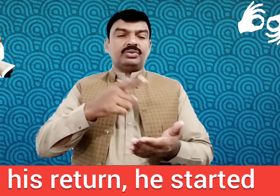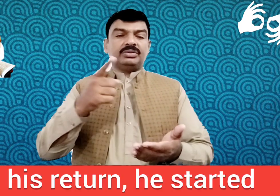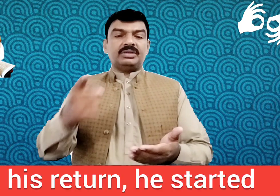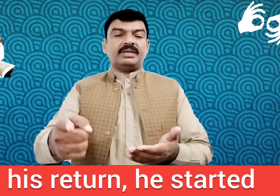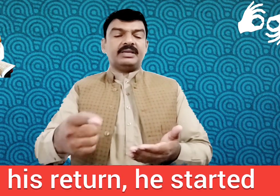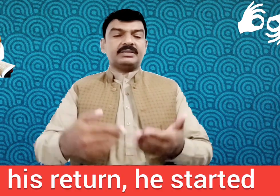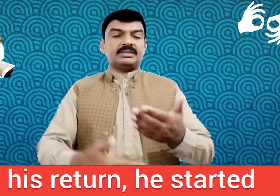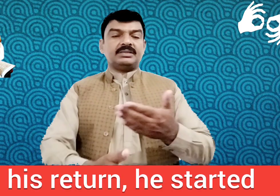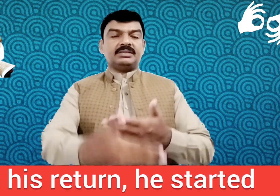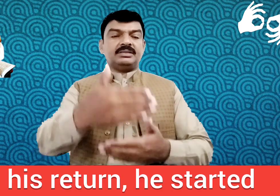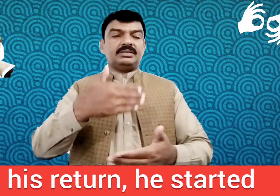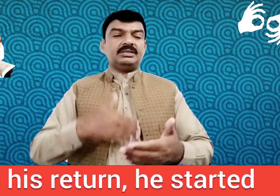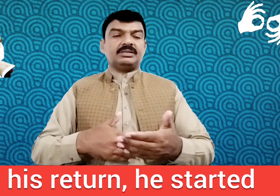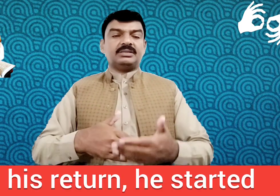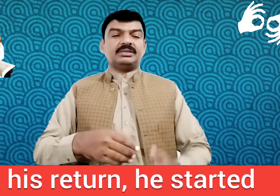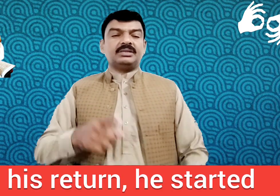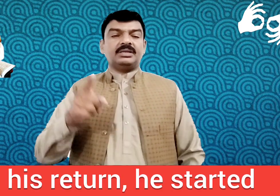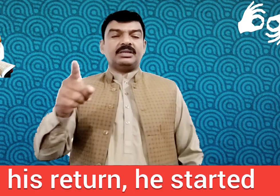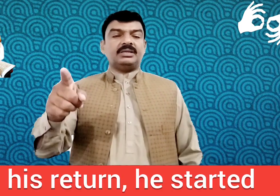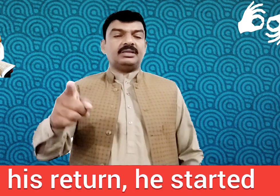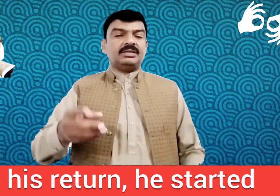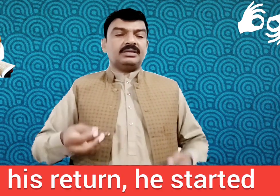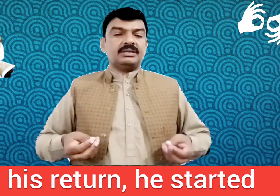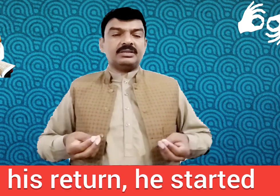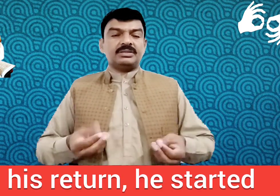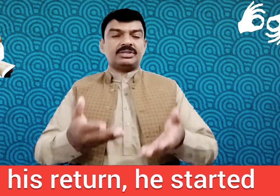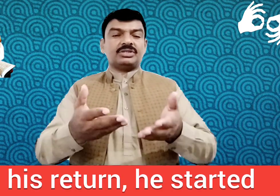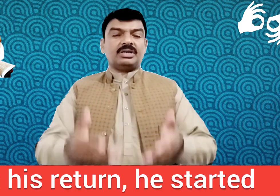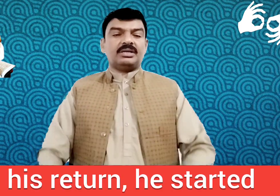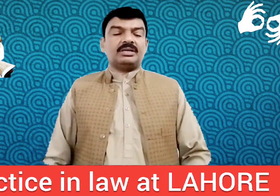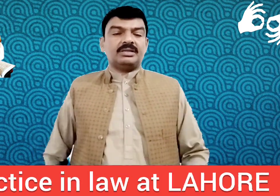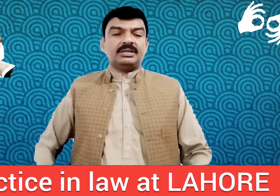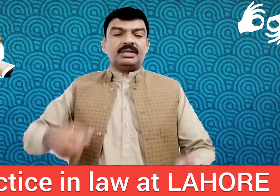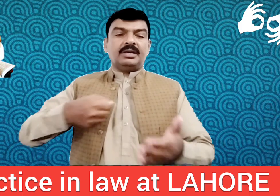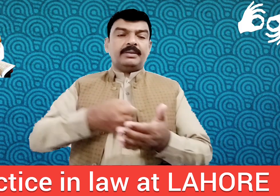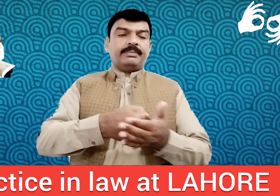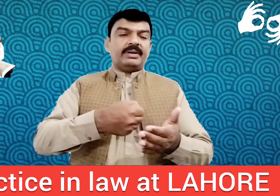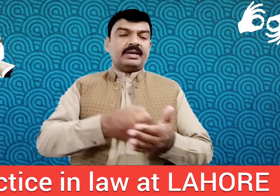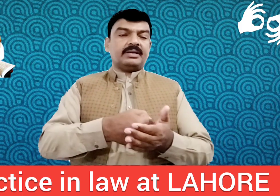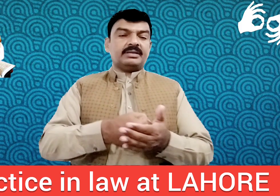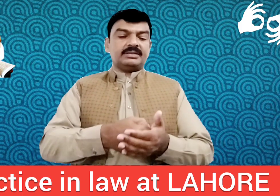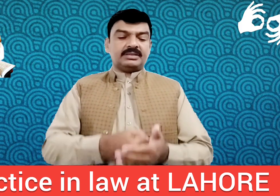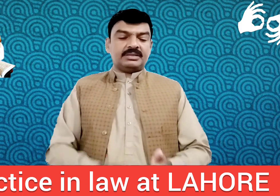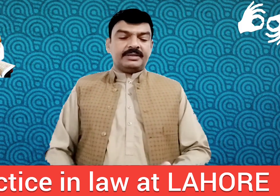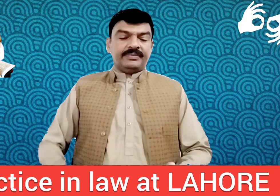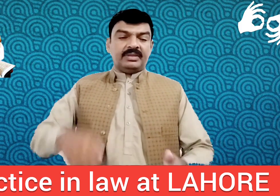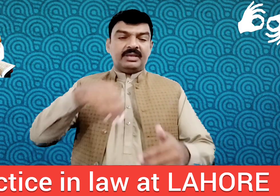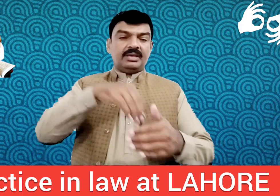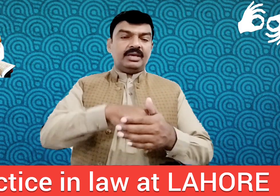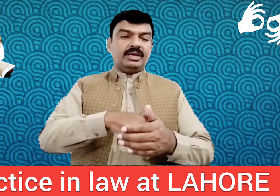On his return, he started practice